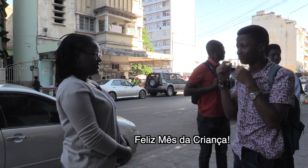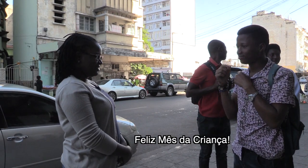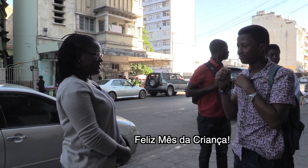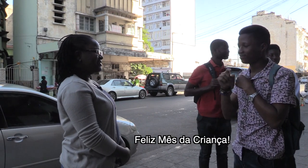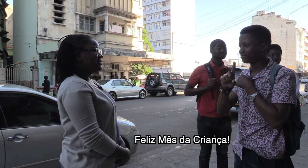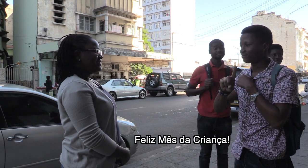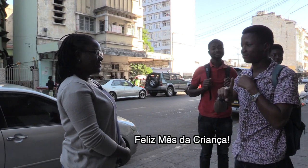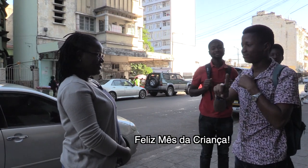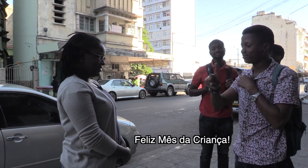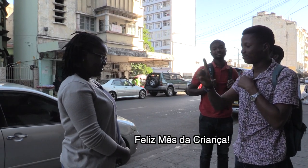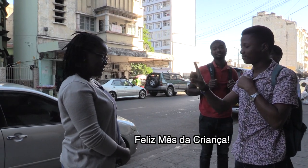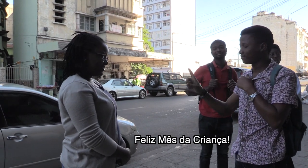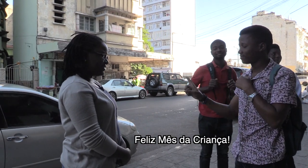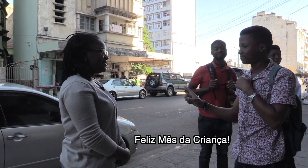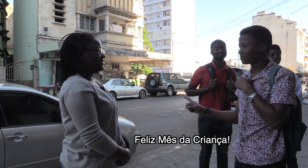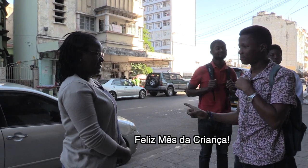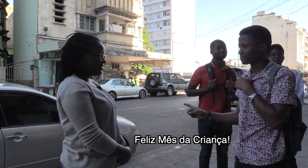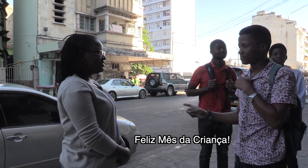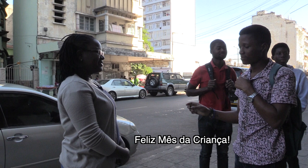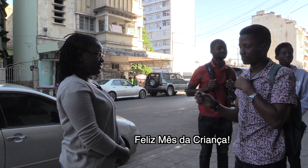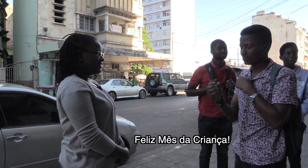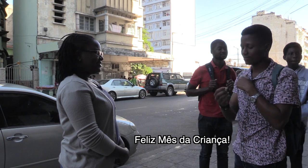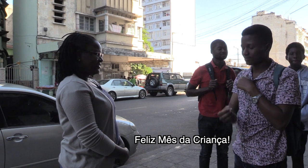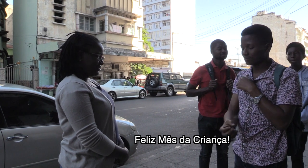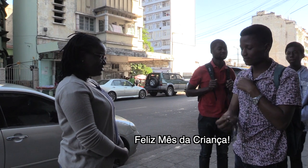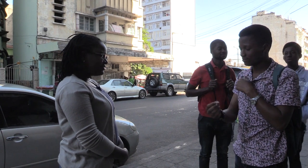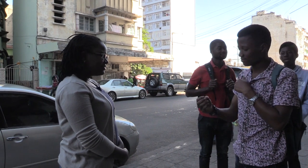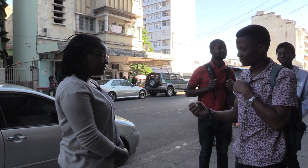Feliz Mês da Criança!